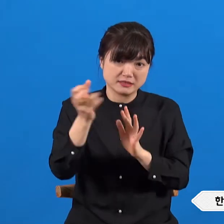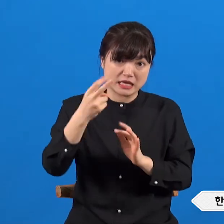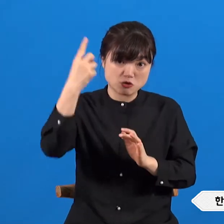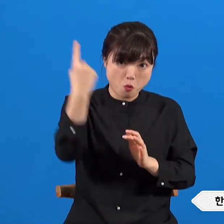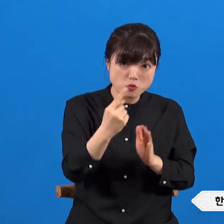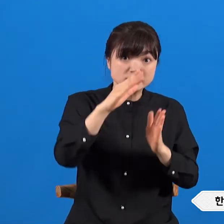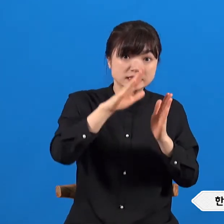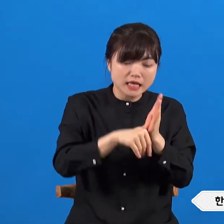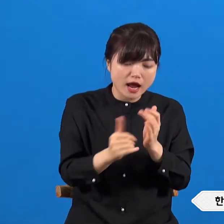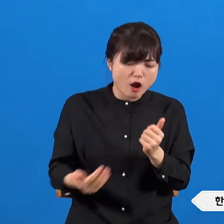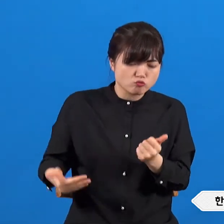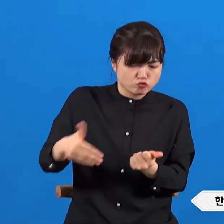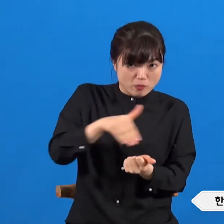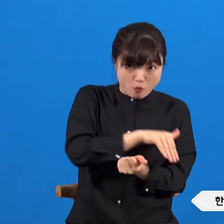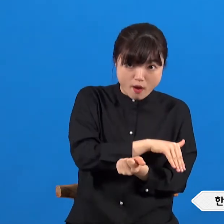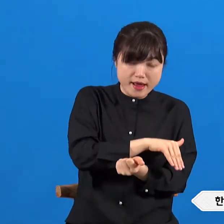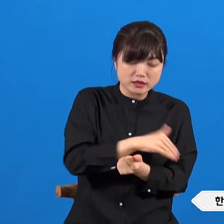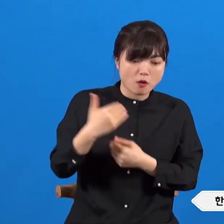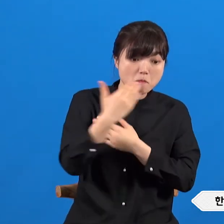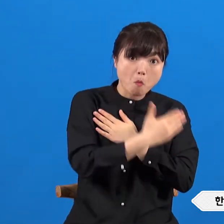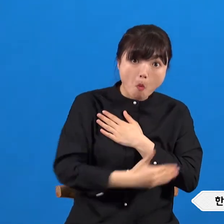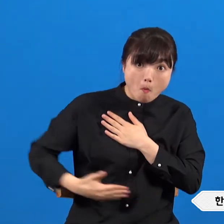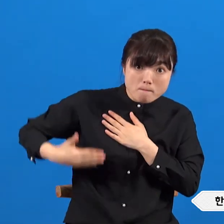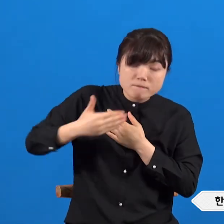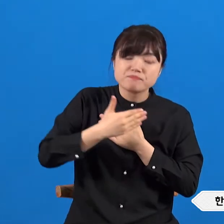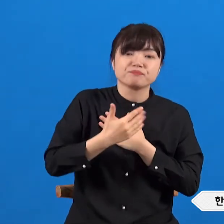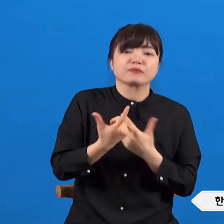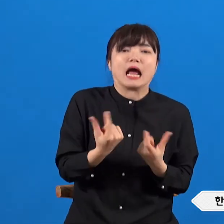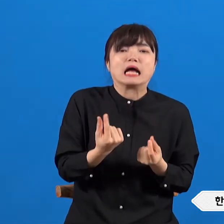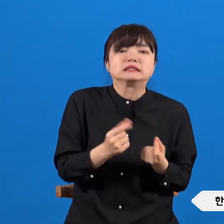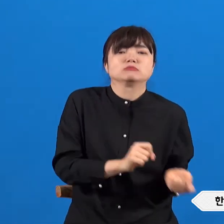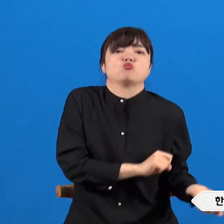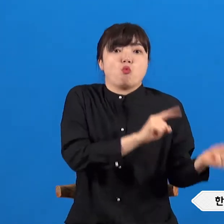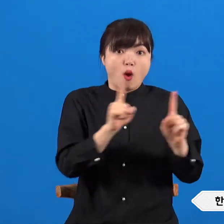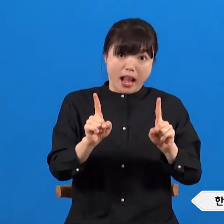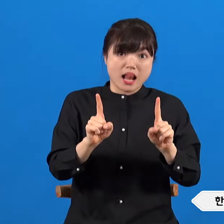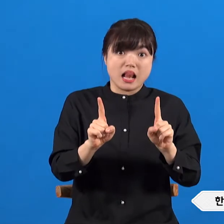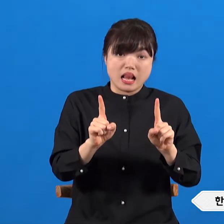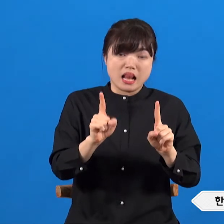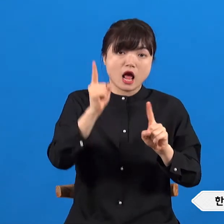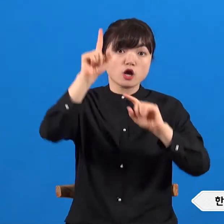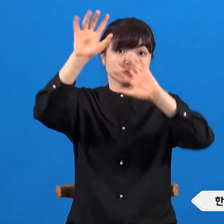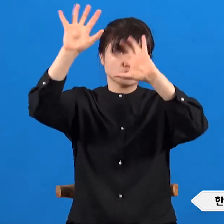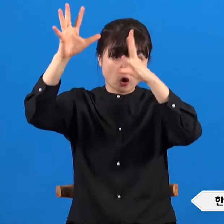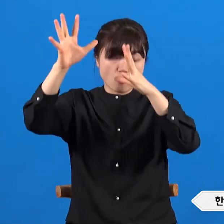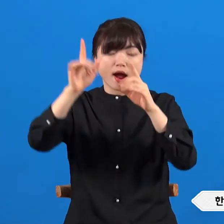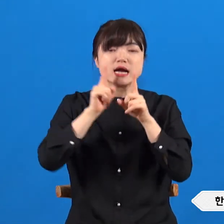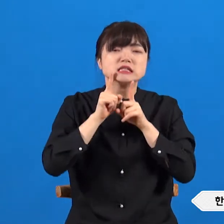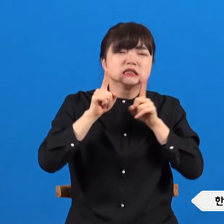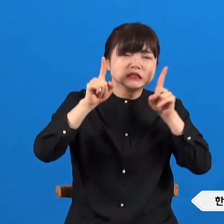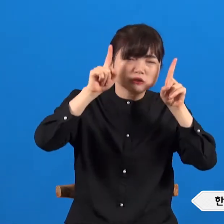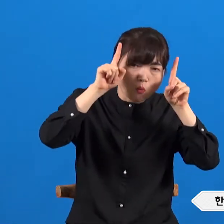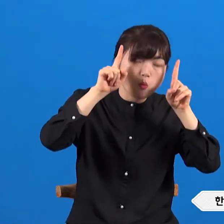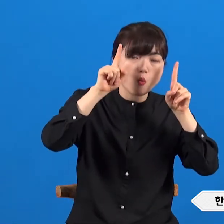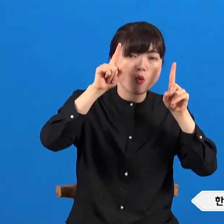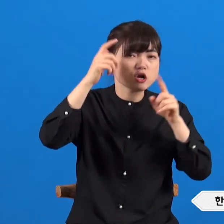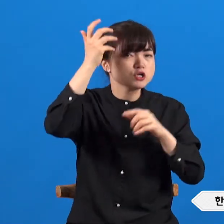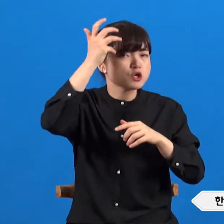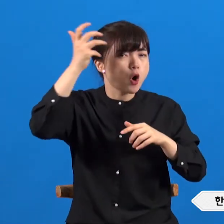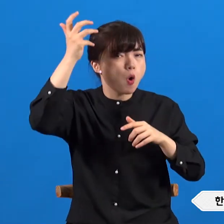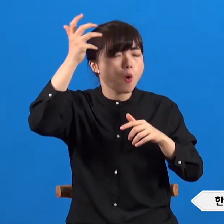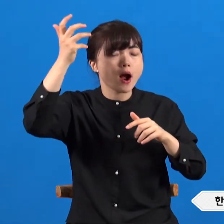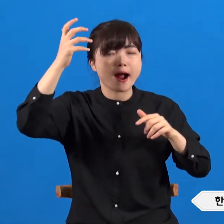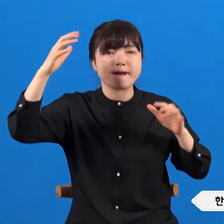재림하시면 무덤 속에 있던 육체가 부활해서 천국과 지옥에 있는 그런